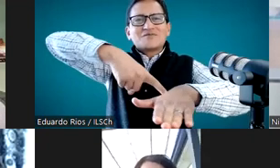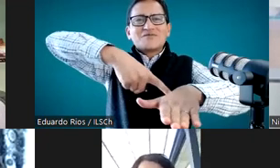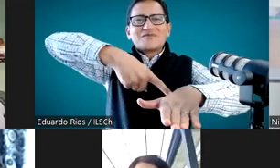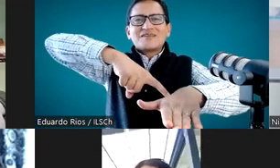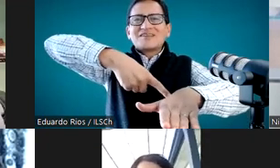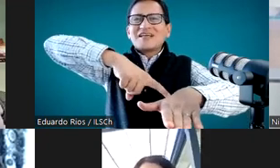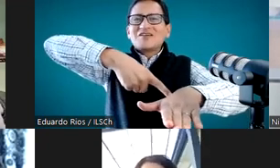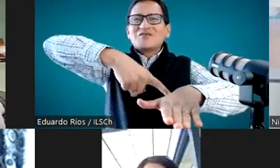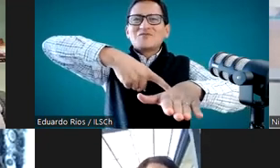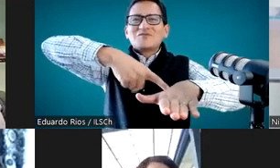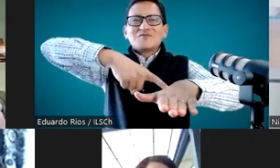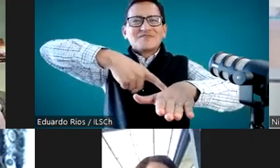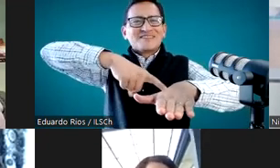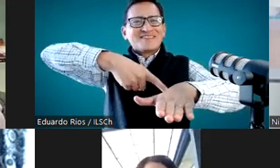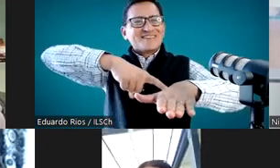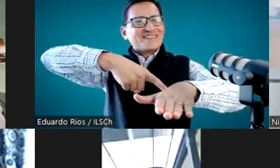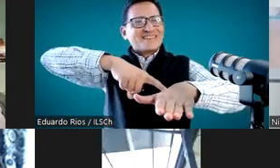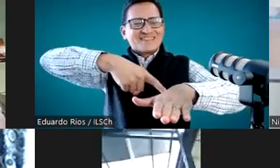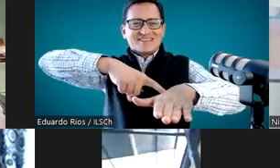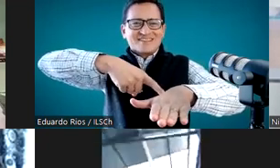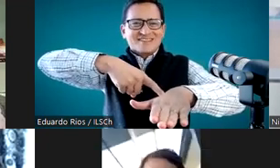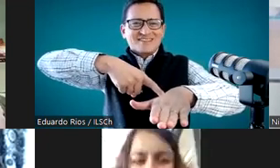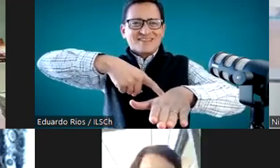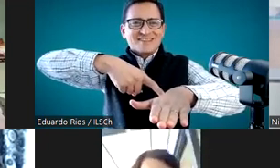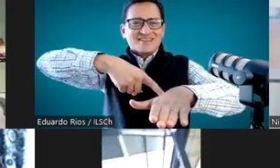hacer eso. Técnico.